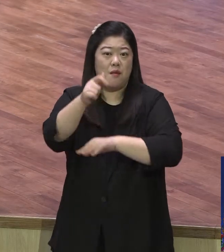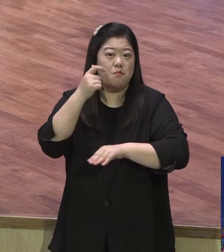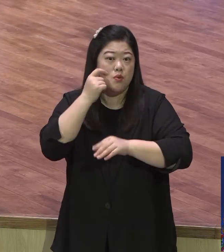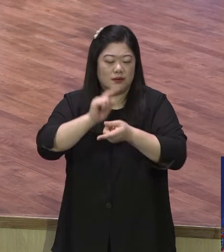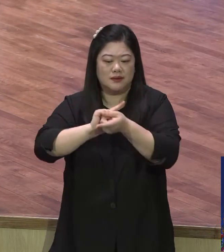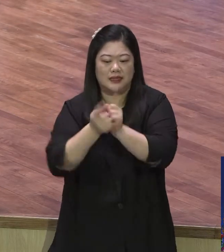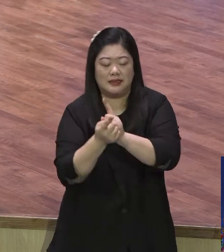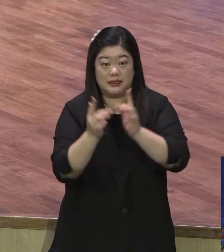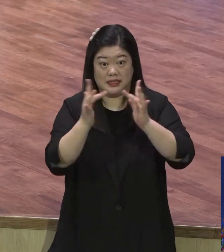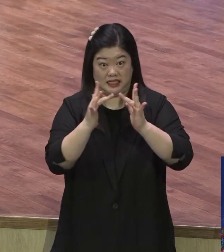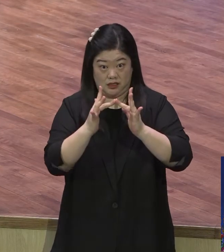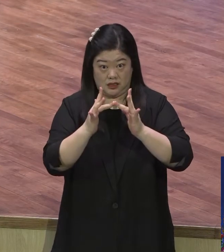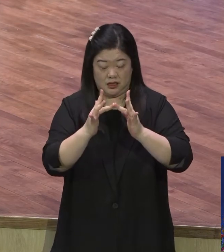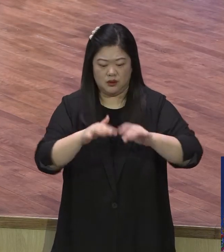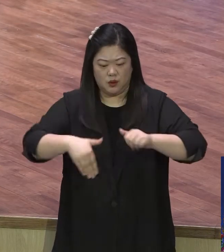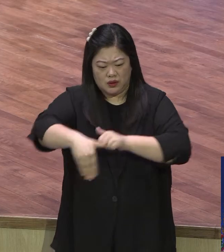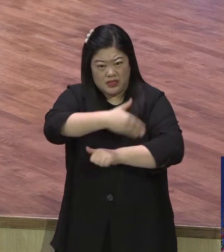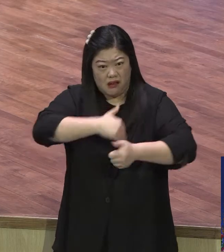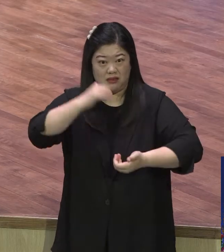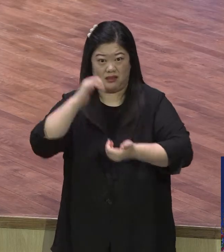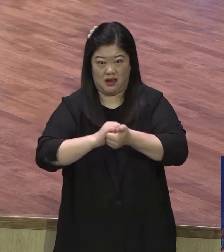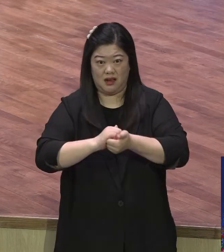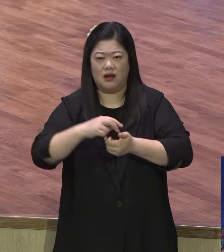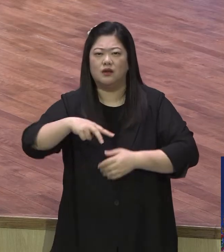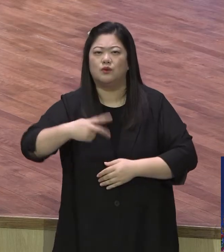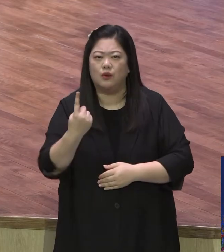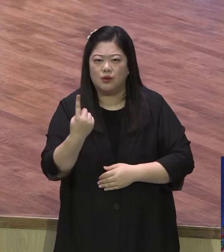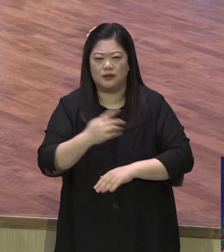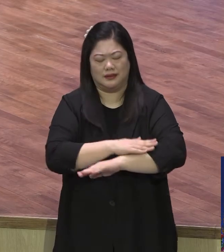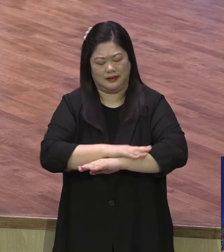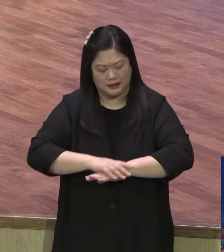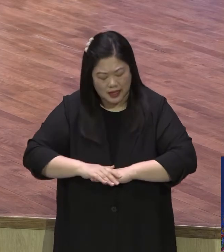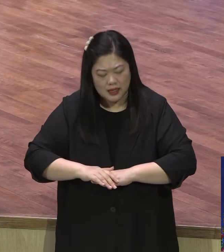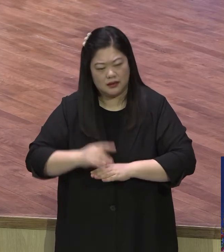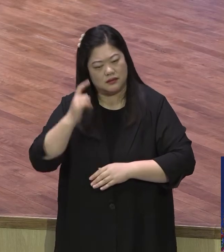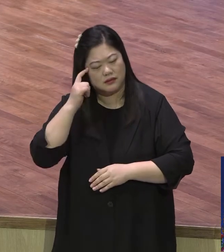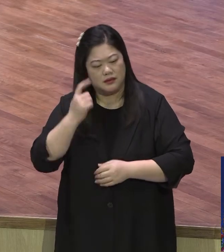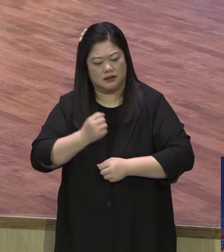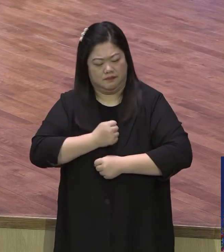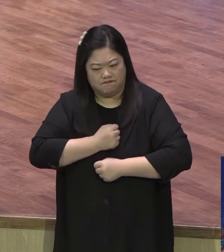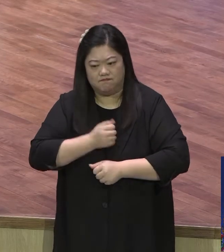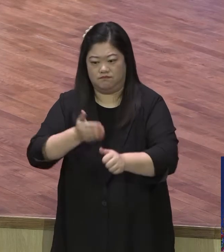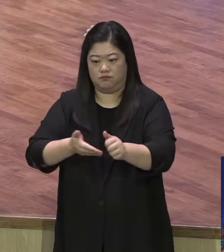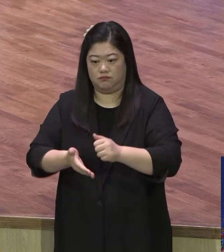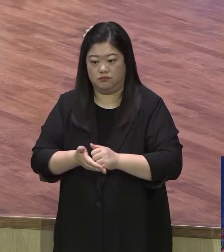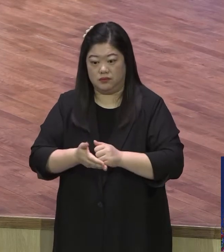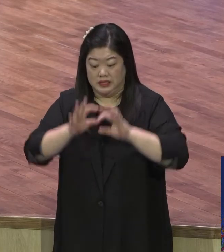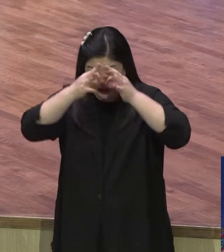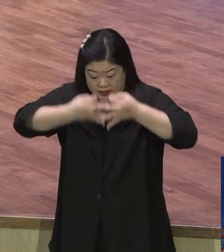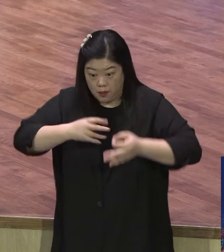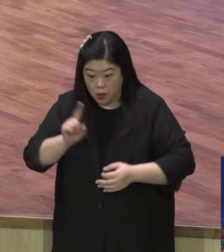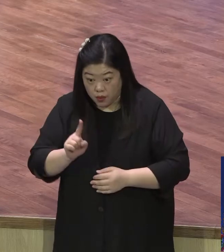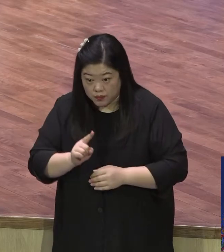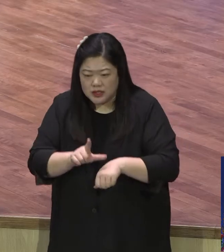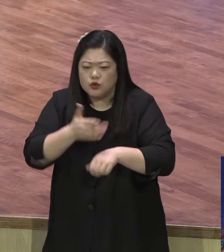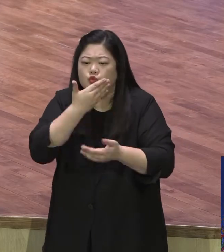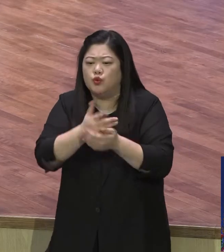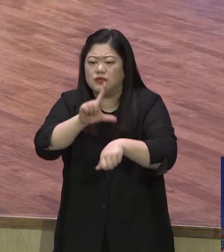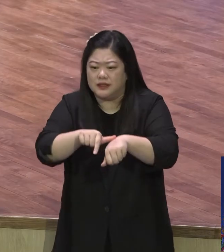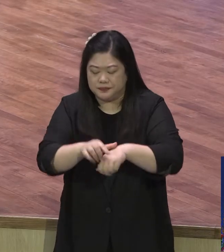상황 속에서 지금까지 그리스도의 제자다운 제자를 세웠는지 한번 성교사님들이 진단해봐야 돼요 내가 진짜